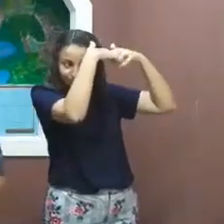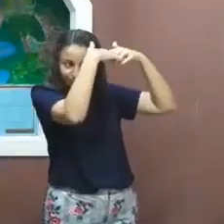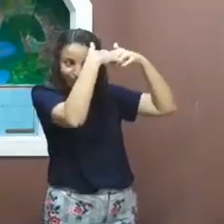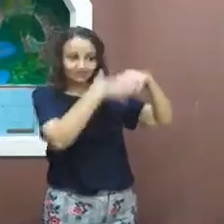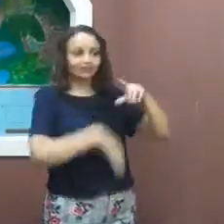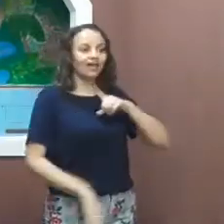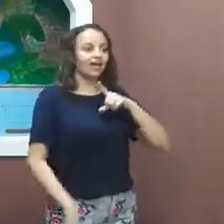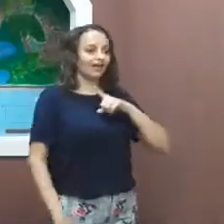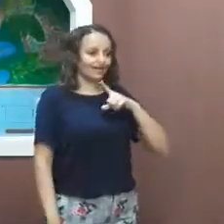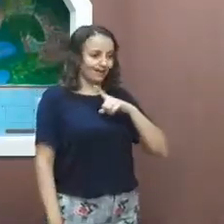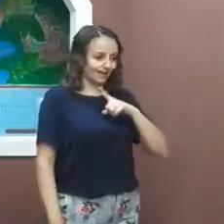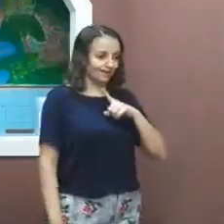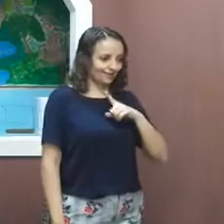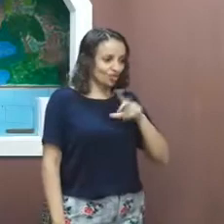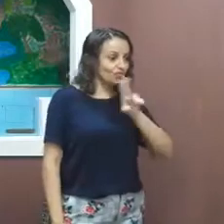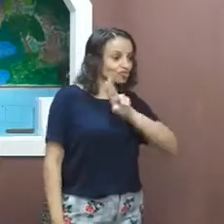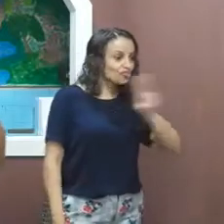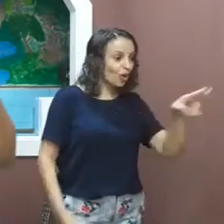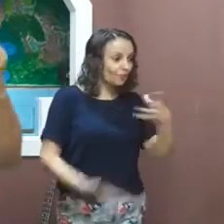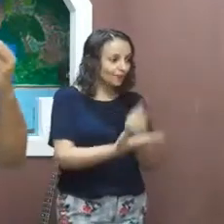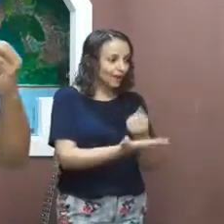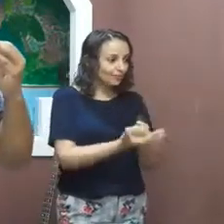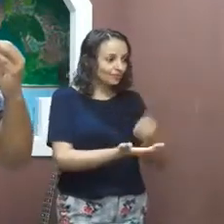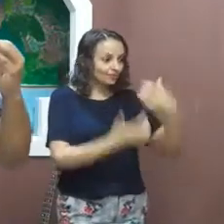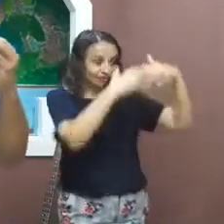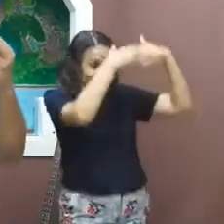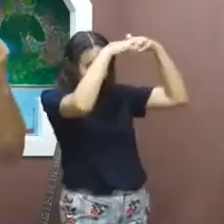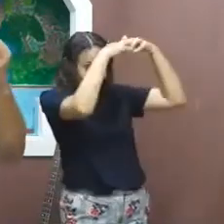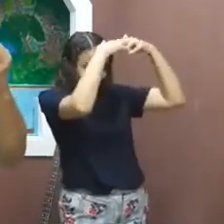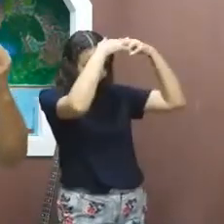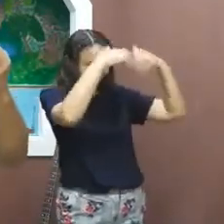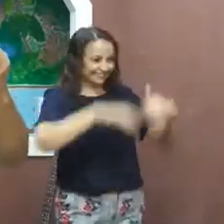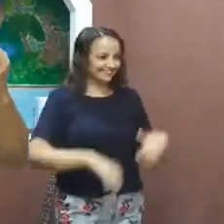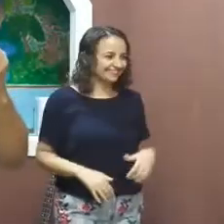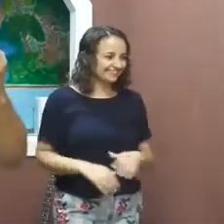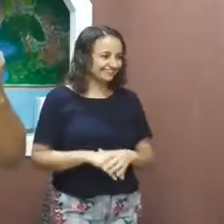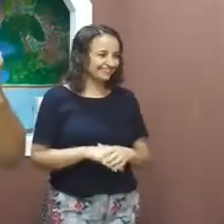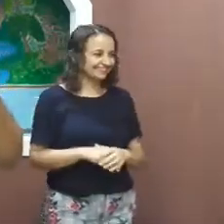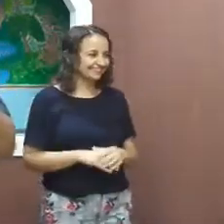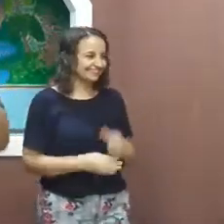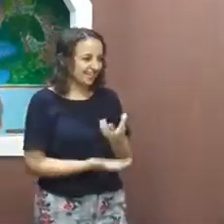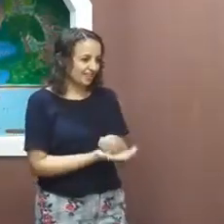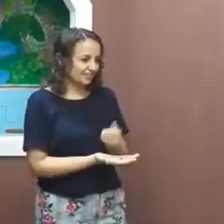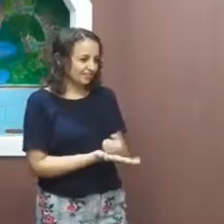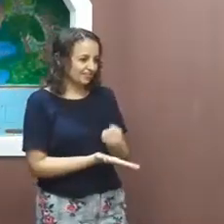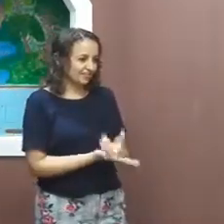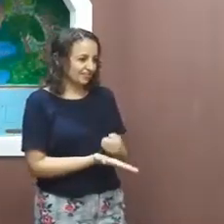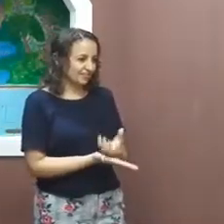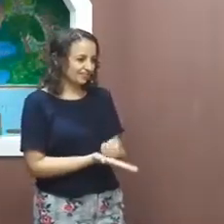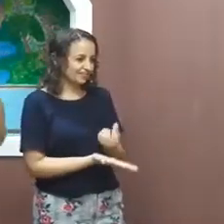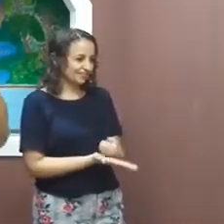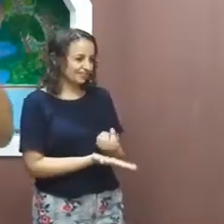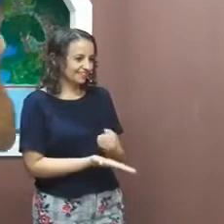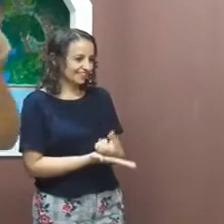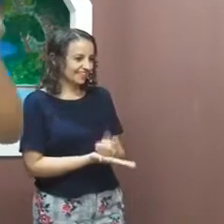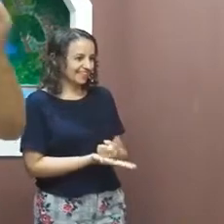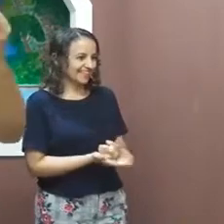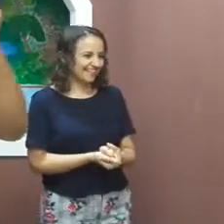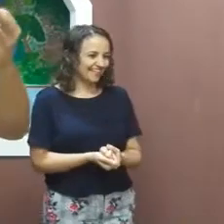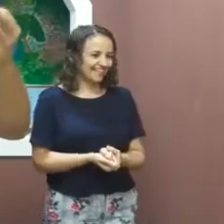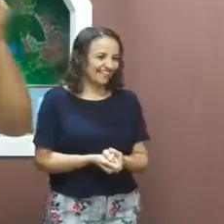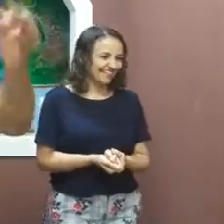Cérebro. E você precisa ligar esse aplicativo e